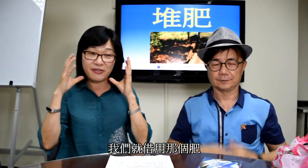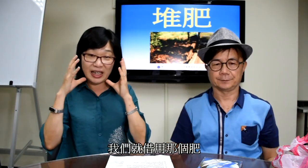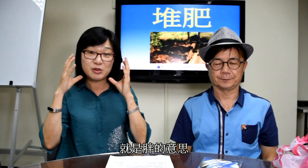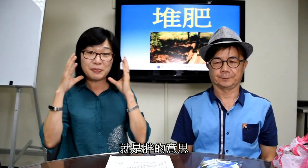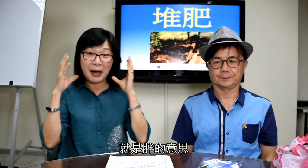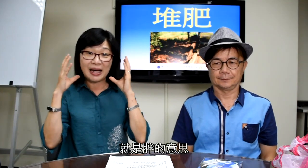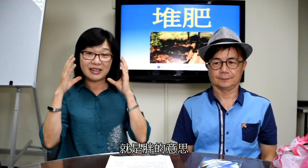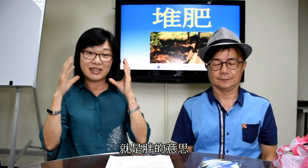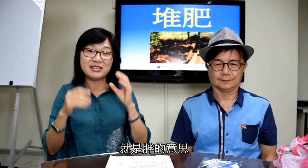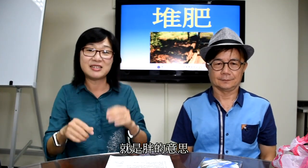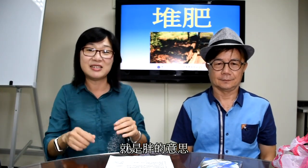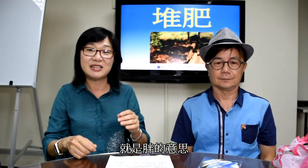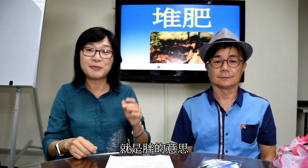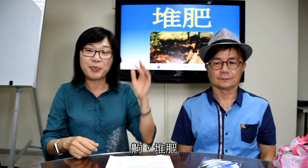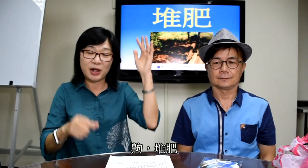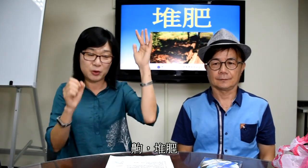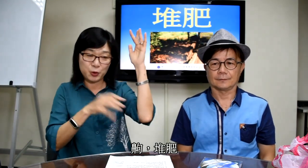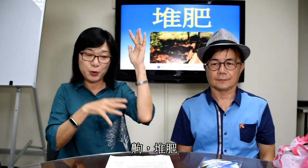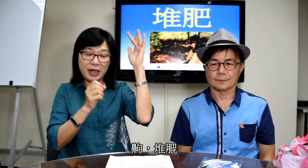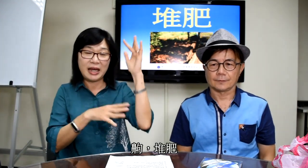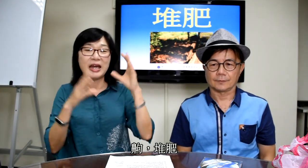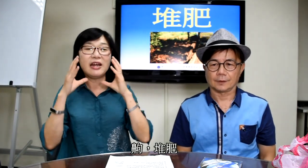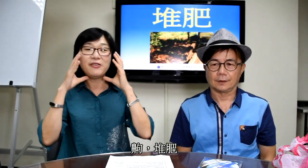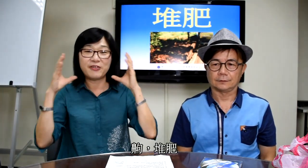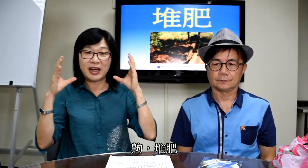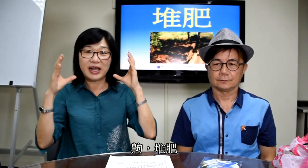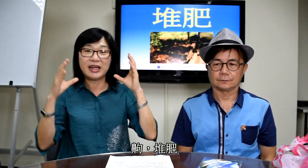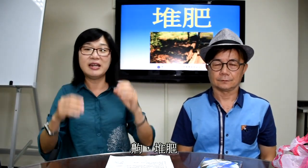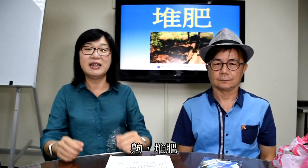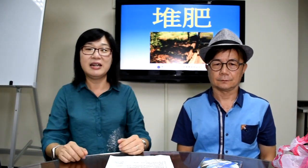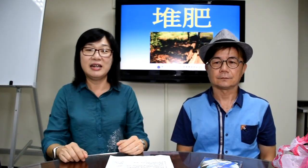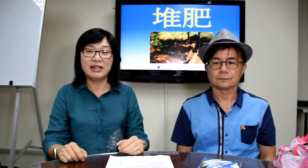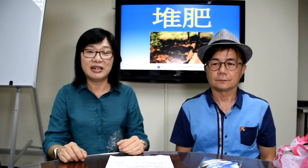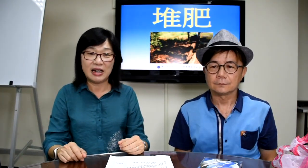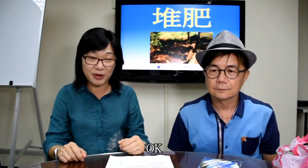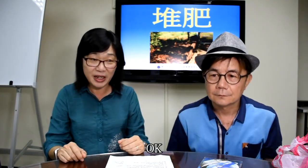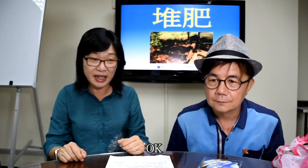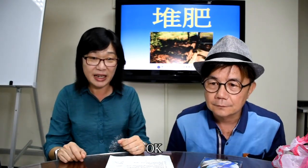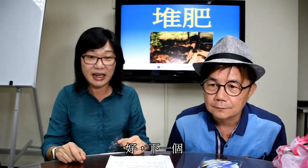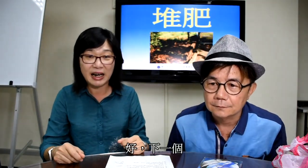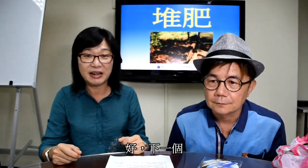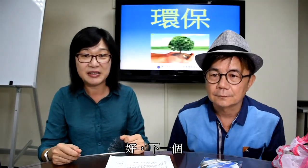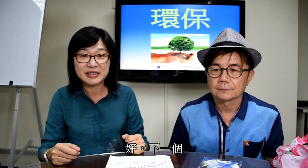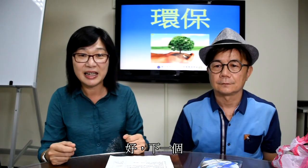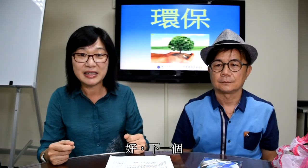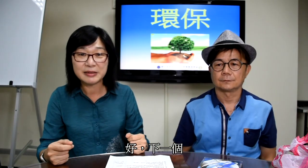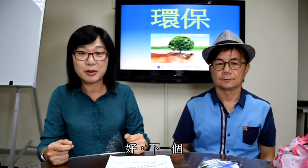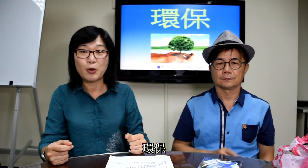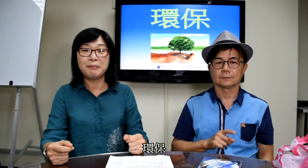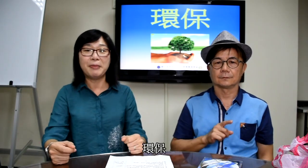就是胖的意思，好，堆肥 ，OK， 好，下一个环保。